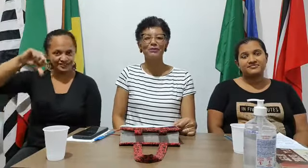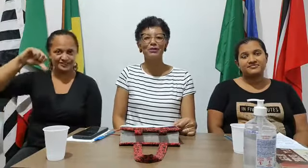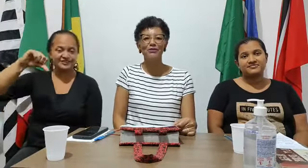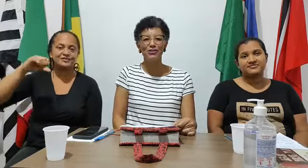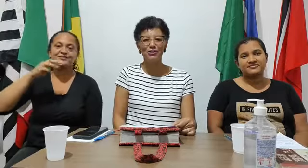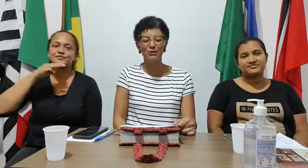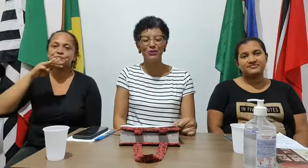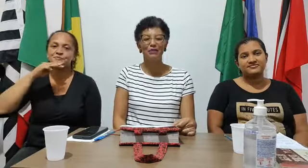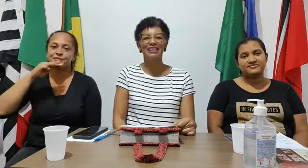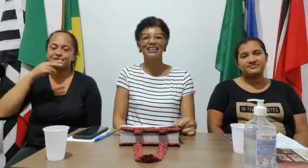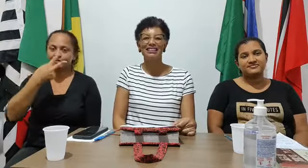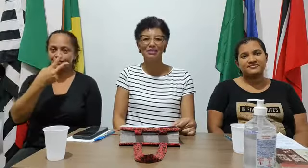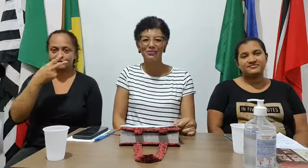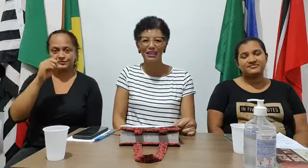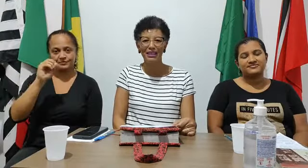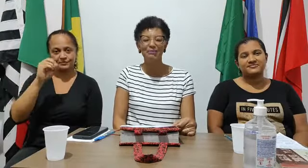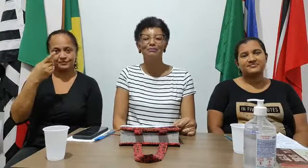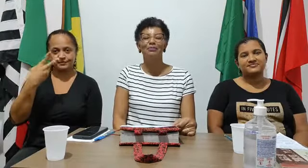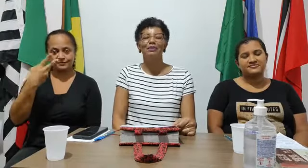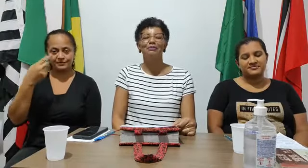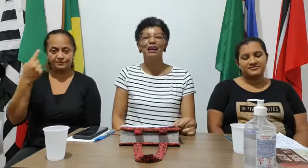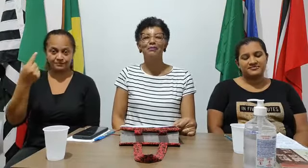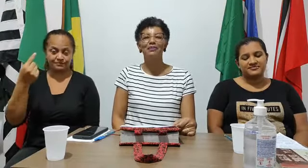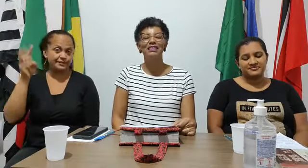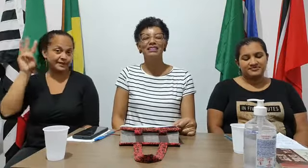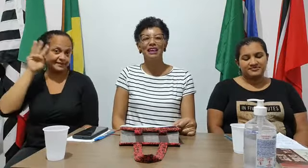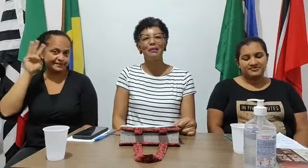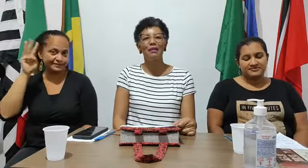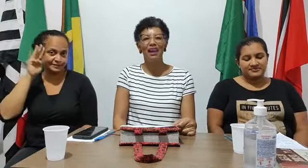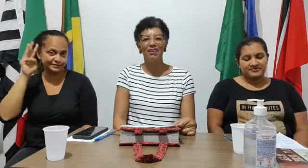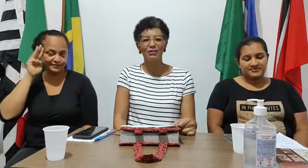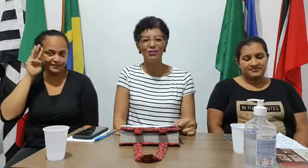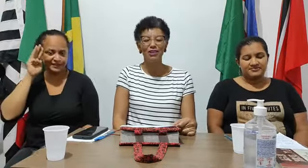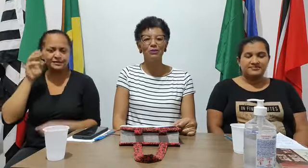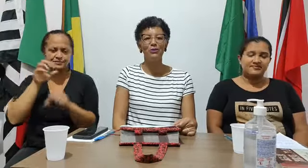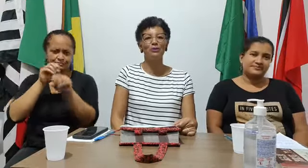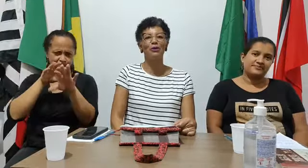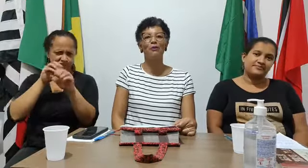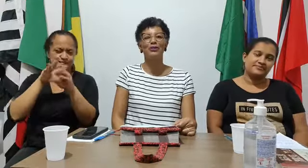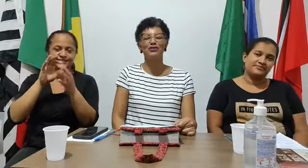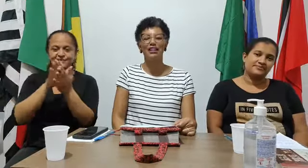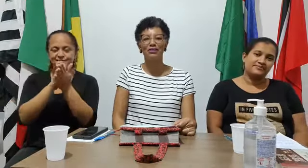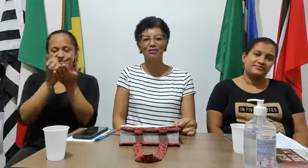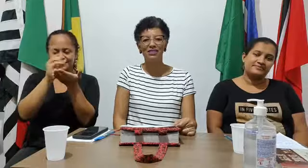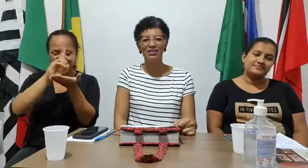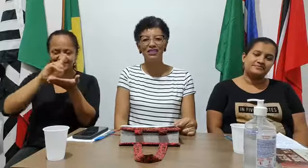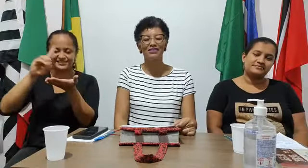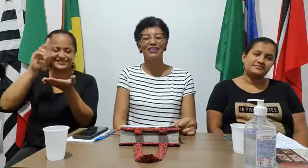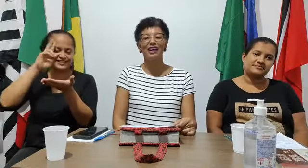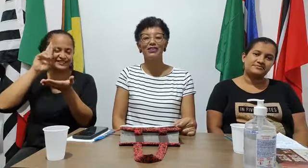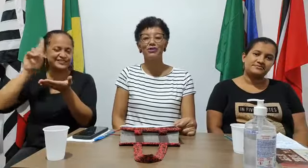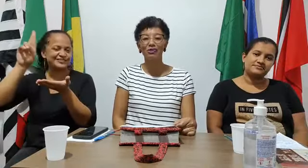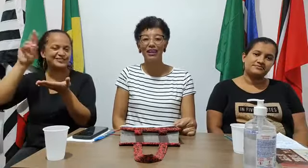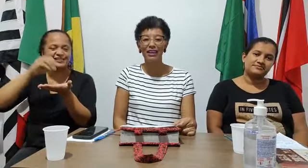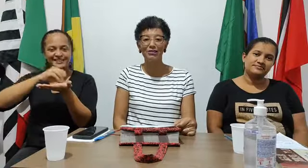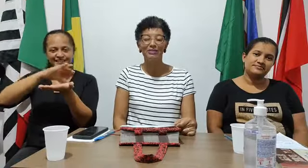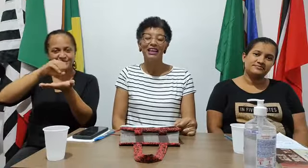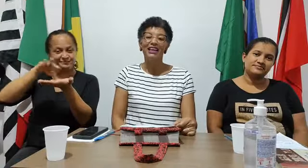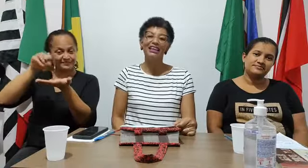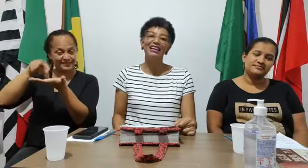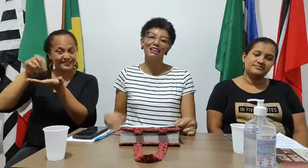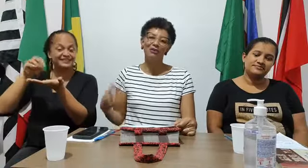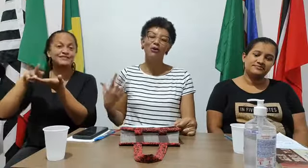de 2021, numa terça-feira, para ministrar a palavra do Senhor, para compartilhar com você as verdades do